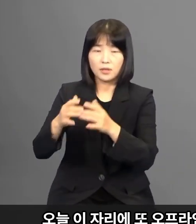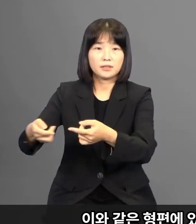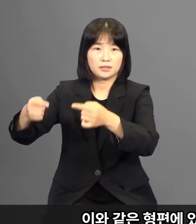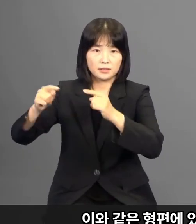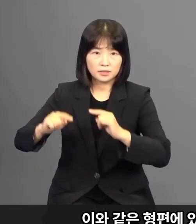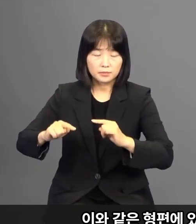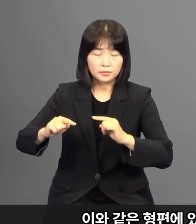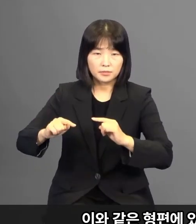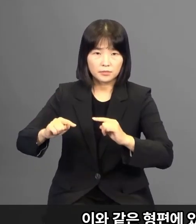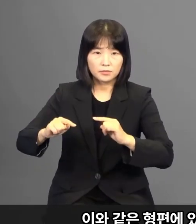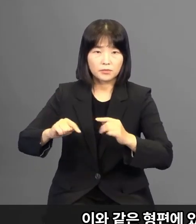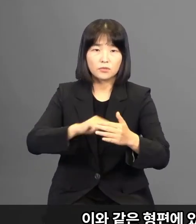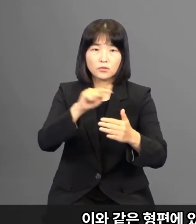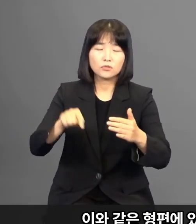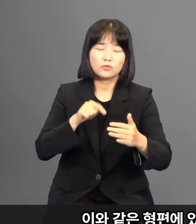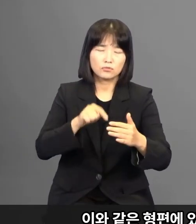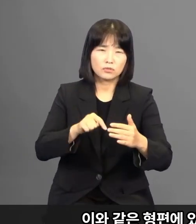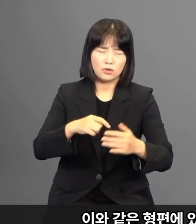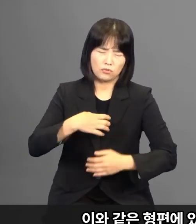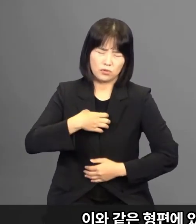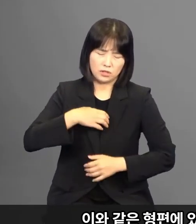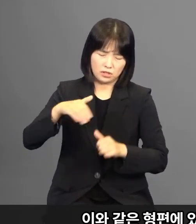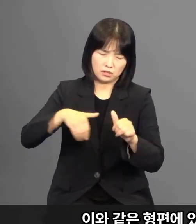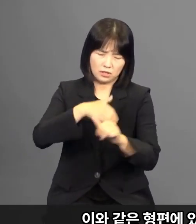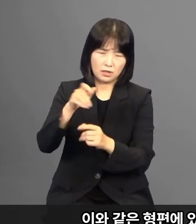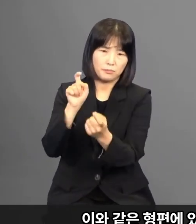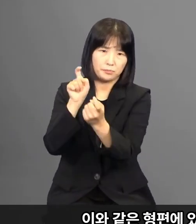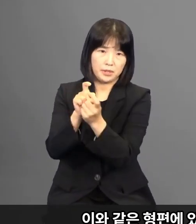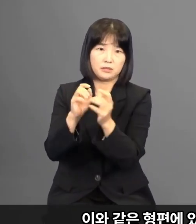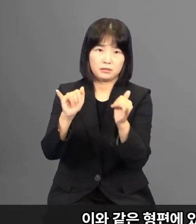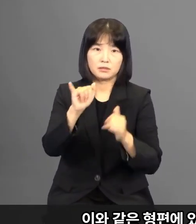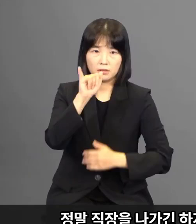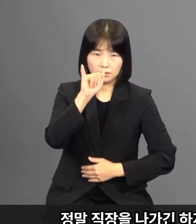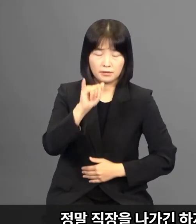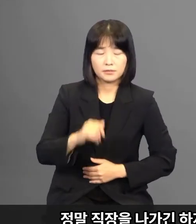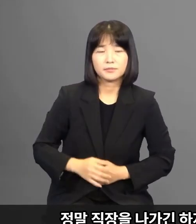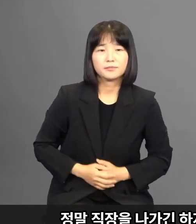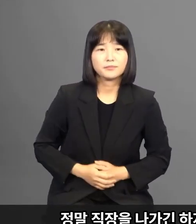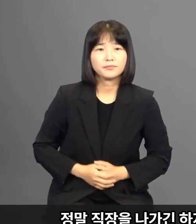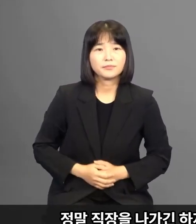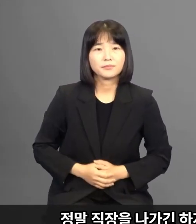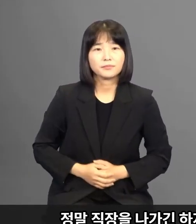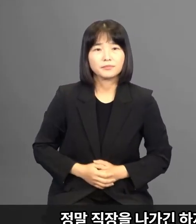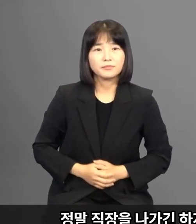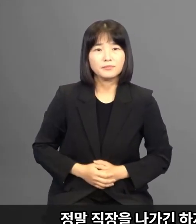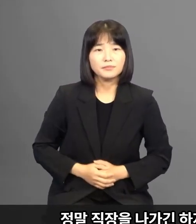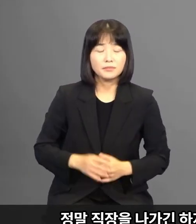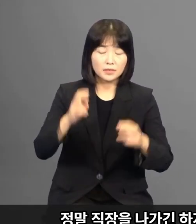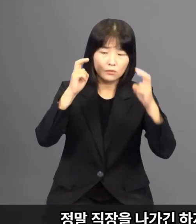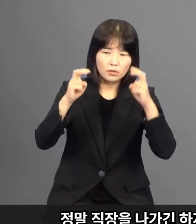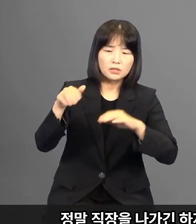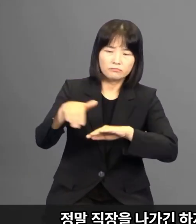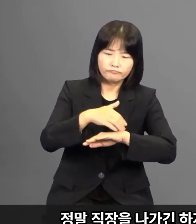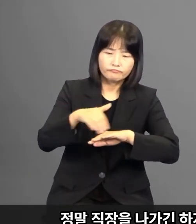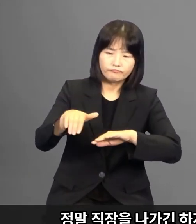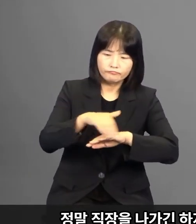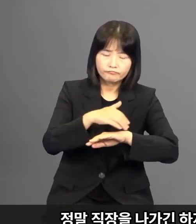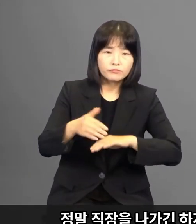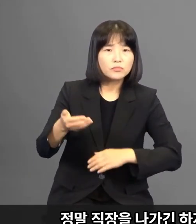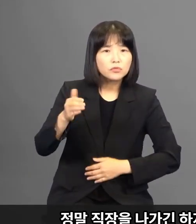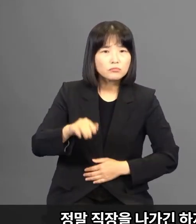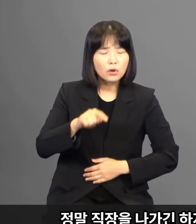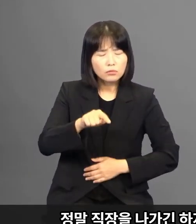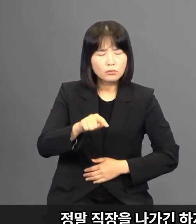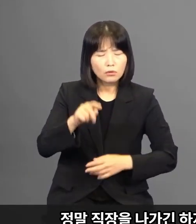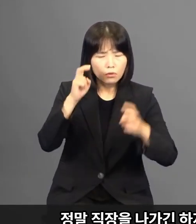중에 이와 같은 형편에 있는 분들이 계시리라 생각합니다. 정말 직장을 나가긴 하지만 내가 이것을